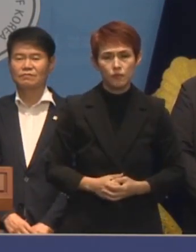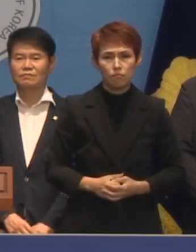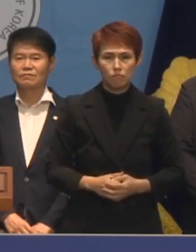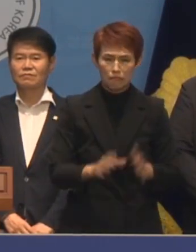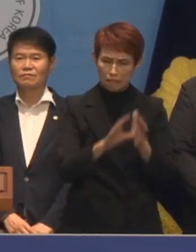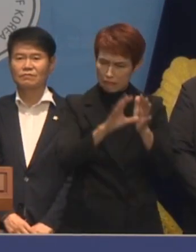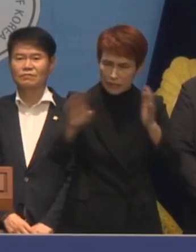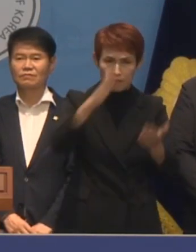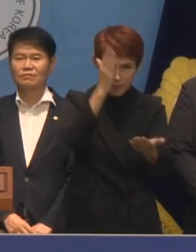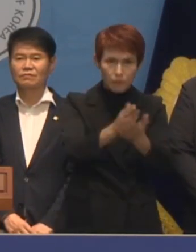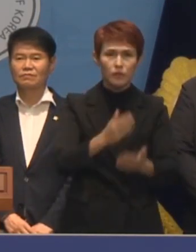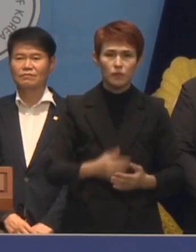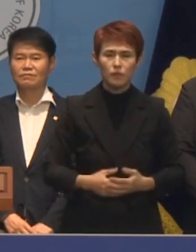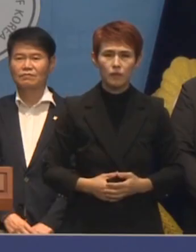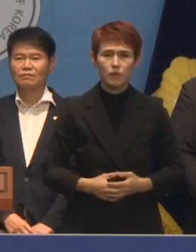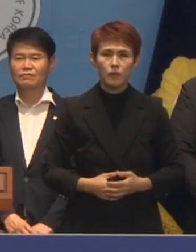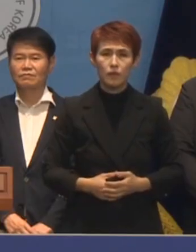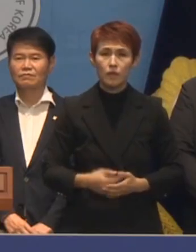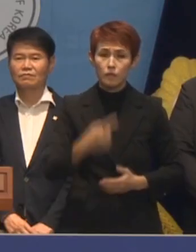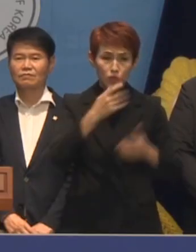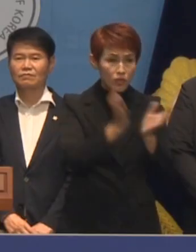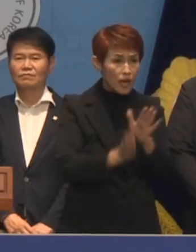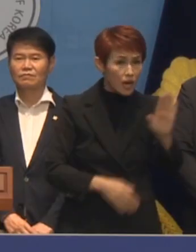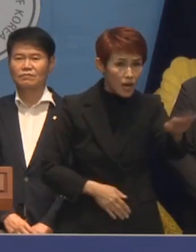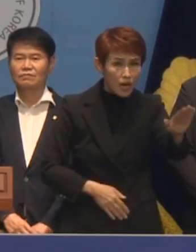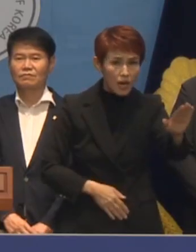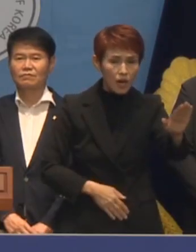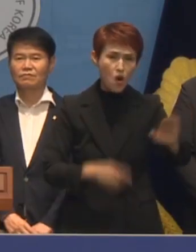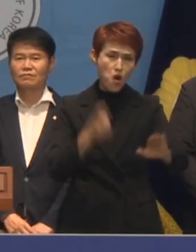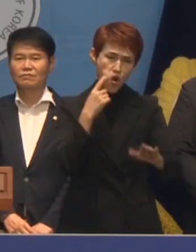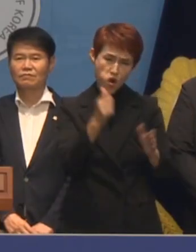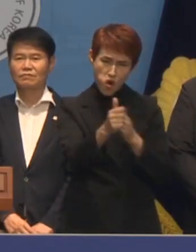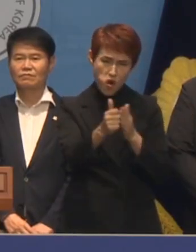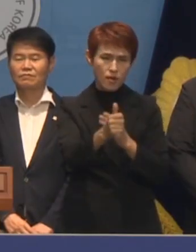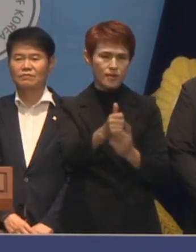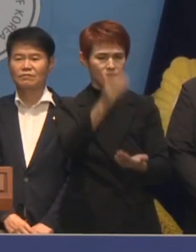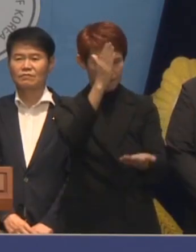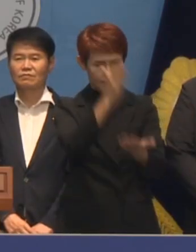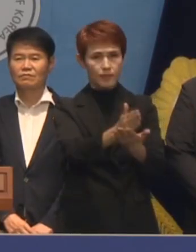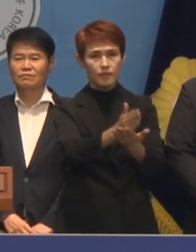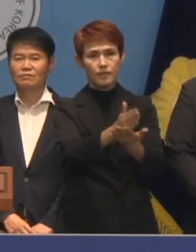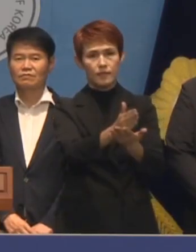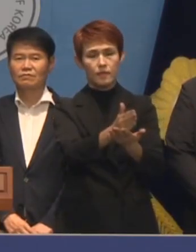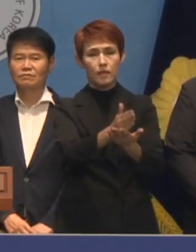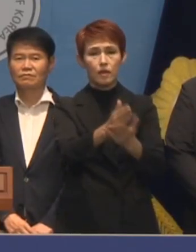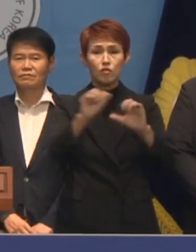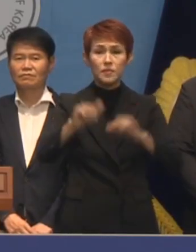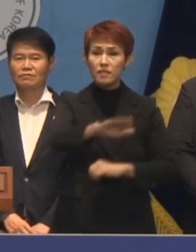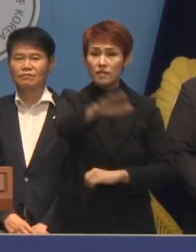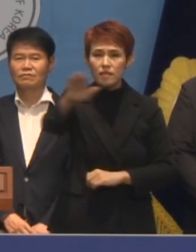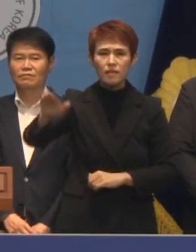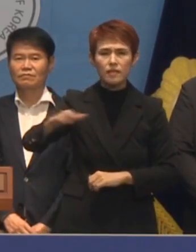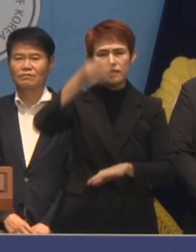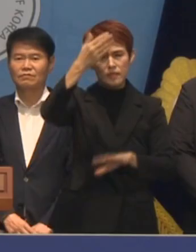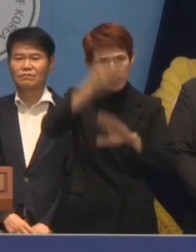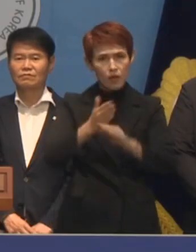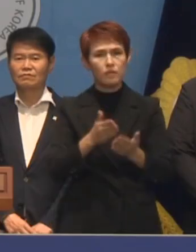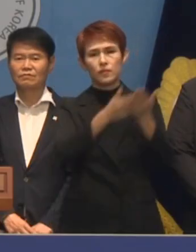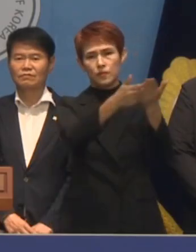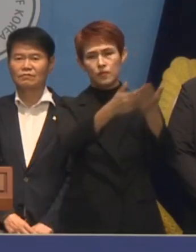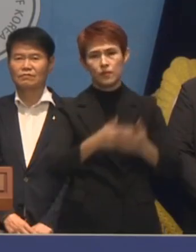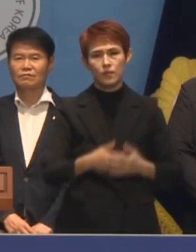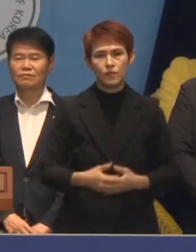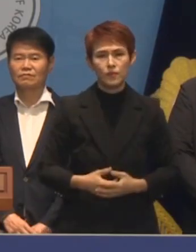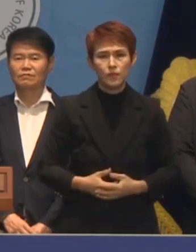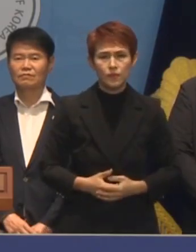괴물이 되지 말자, 민주당은 거짓 선동 당장 중단하고 국민 앞에 사죄하라.